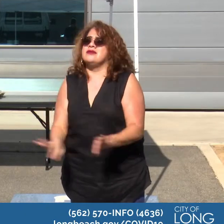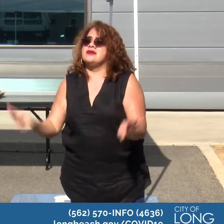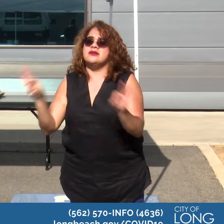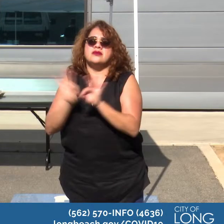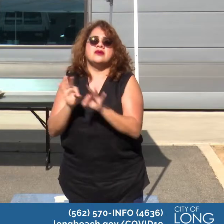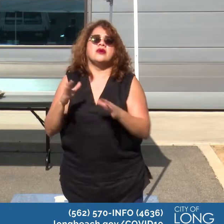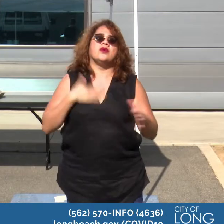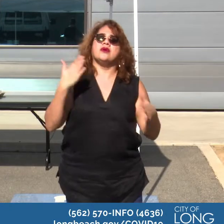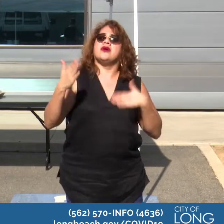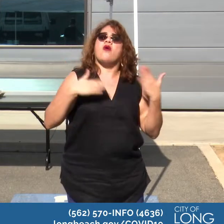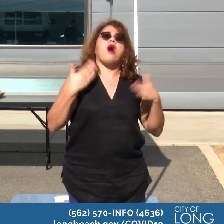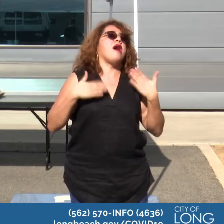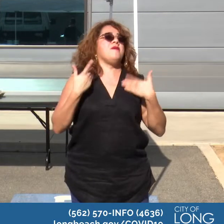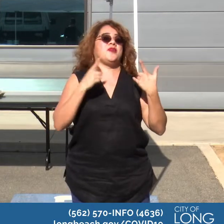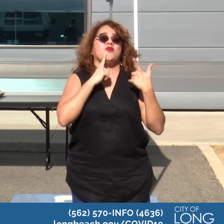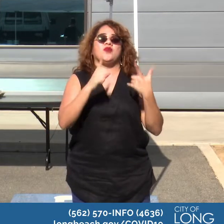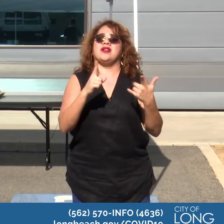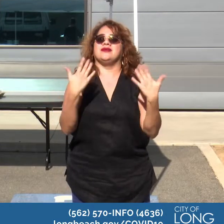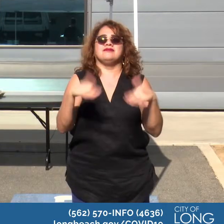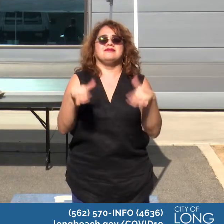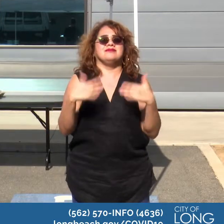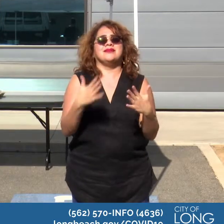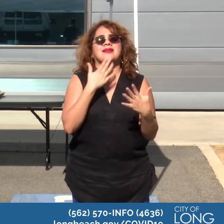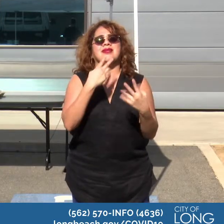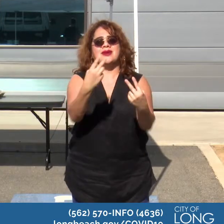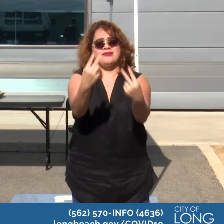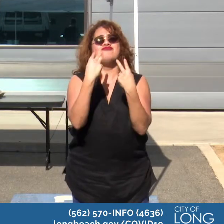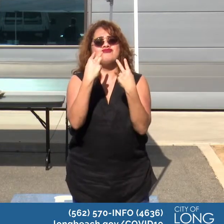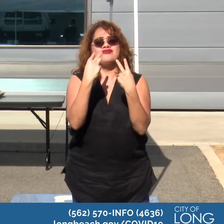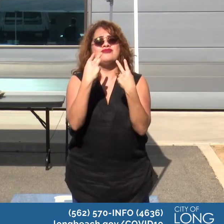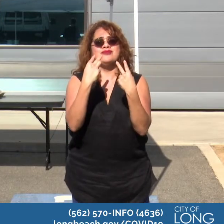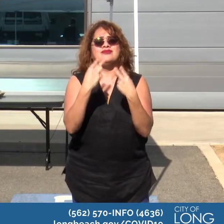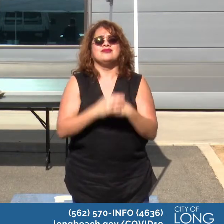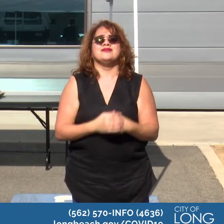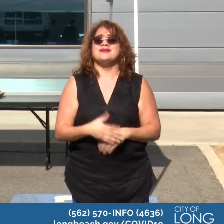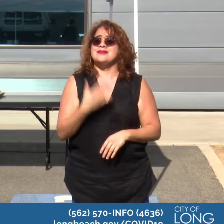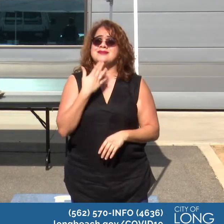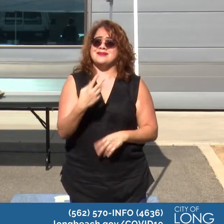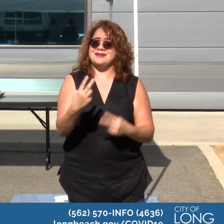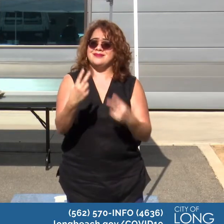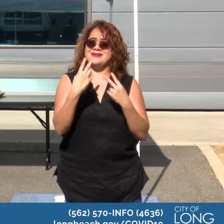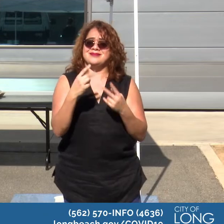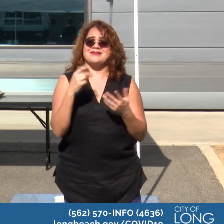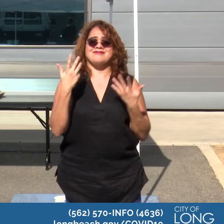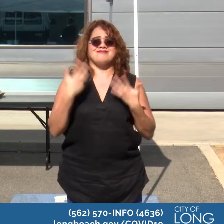por acompañarnos hoy. Buen día. Thank you for joining us. That is all for today.